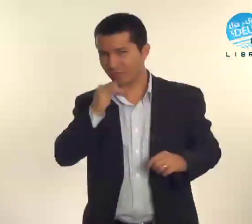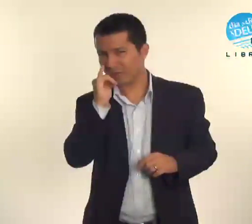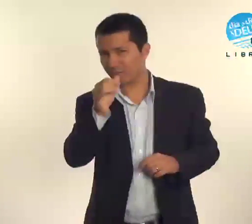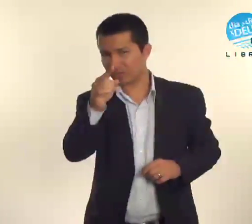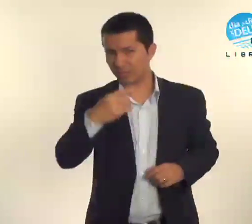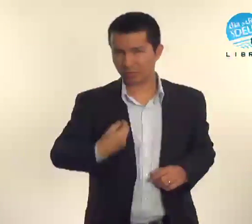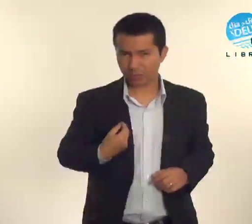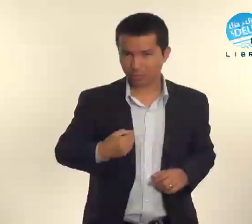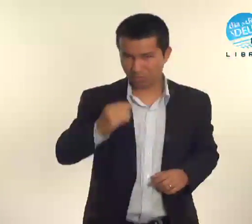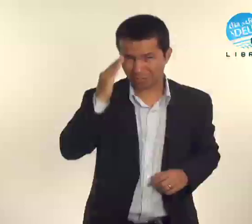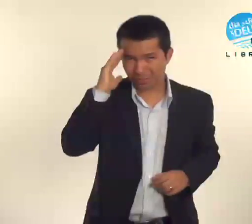falando?